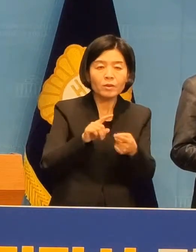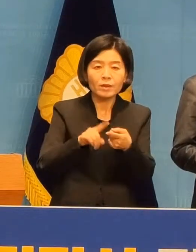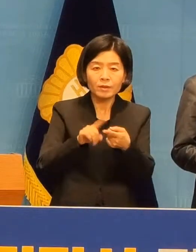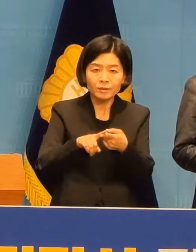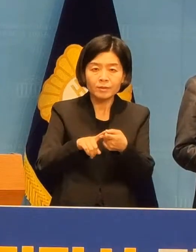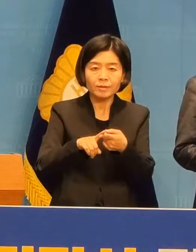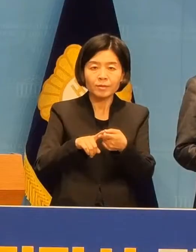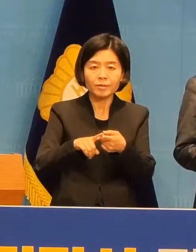요구했습니다.